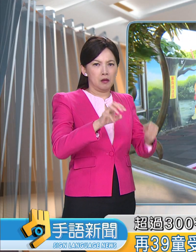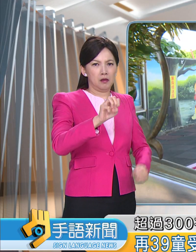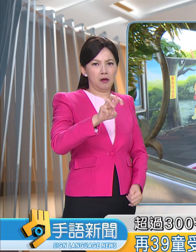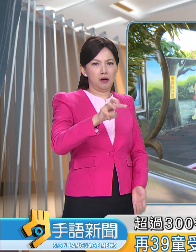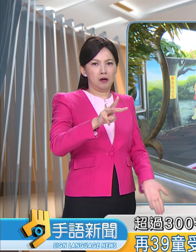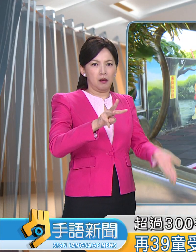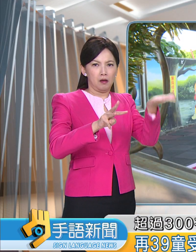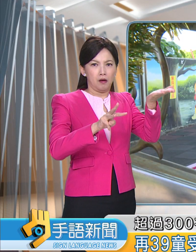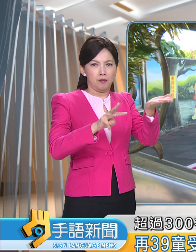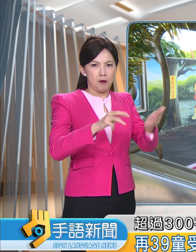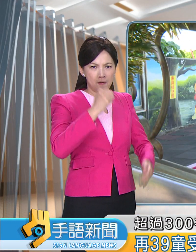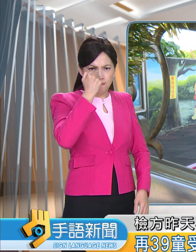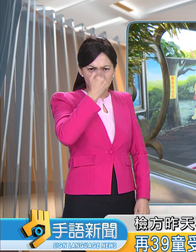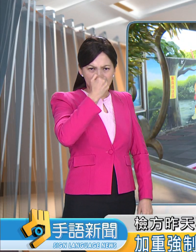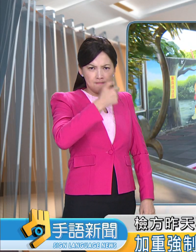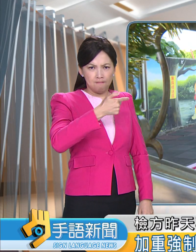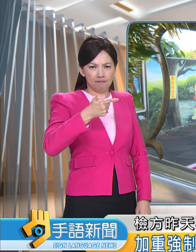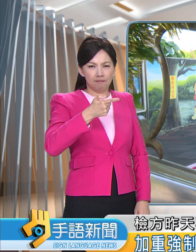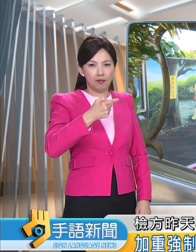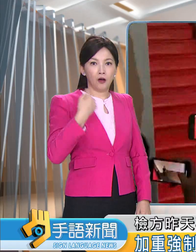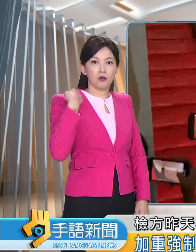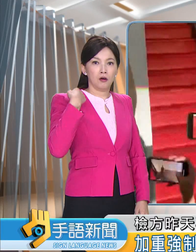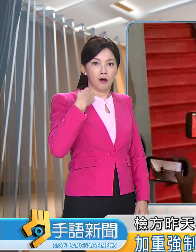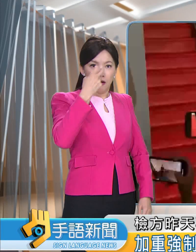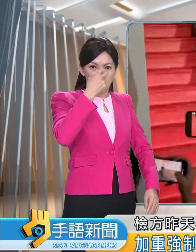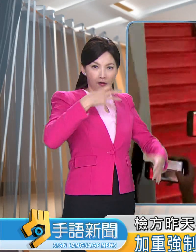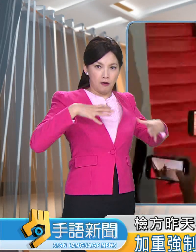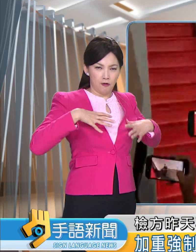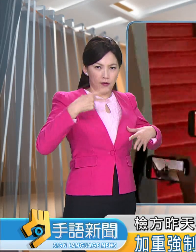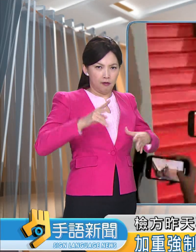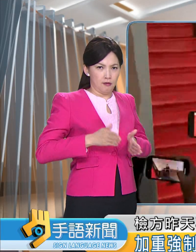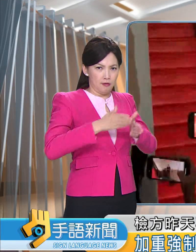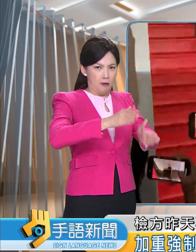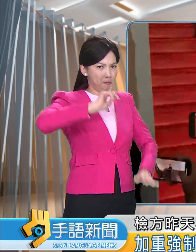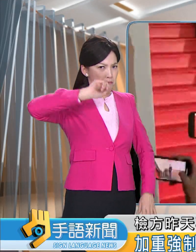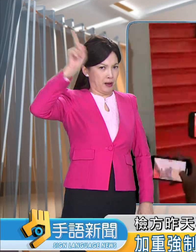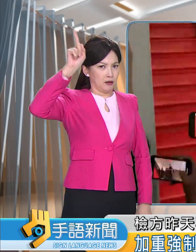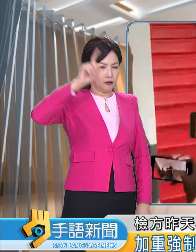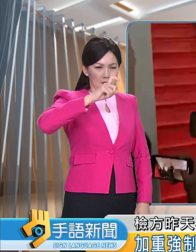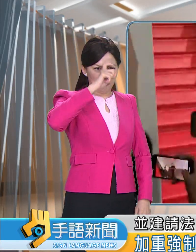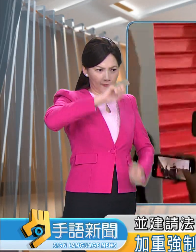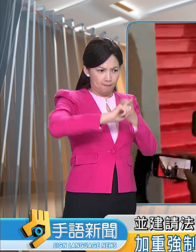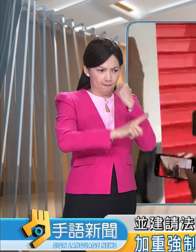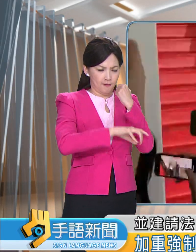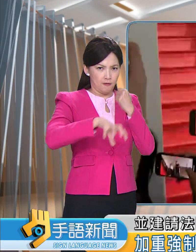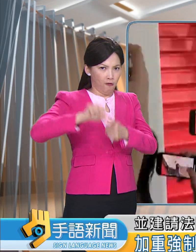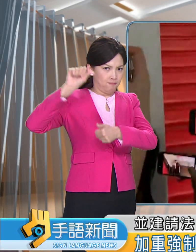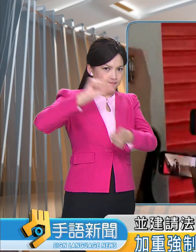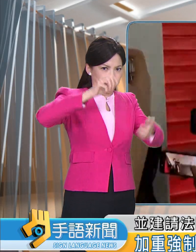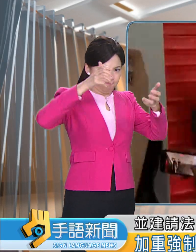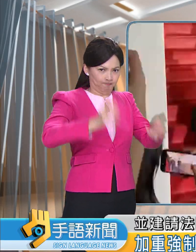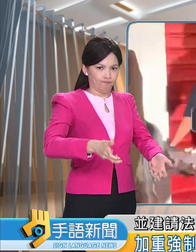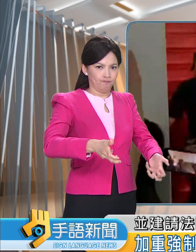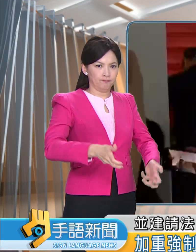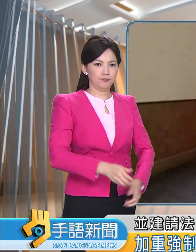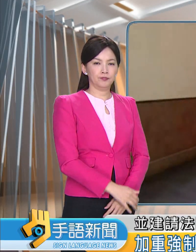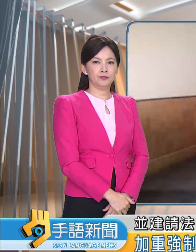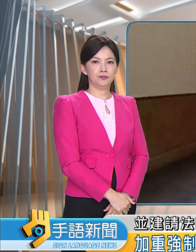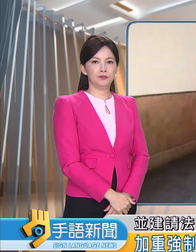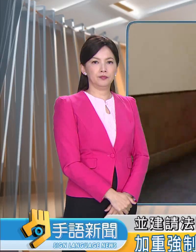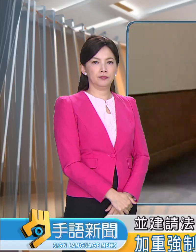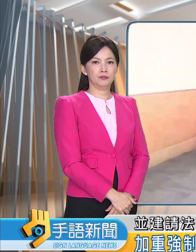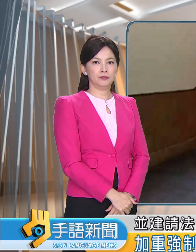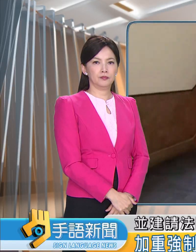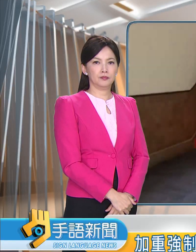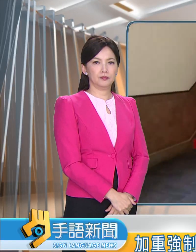行為惡劣警方昨天再對他提起公訴並鑑請法院諒處罪重